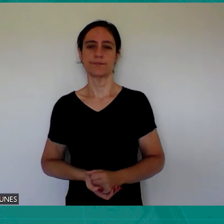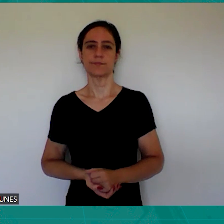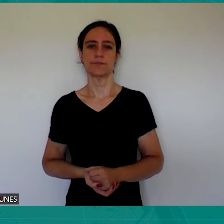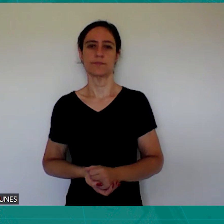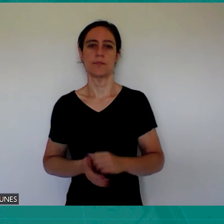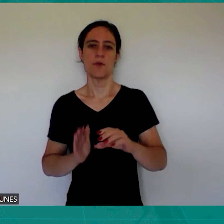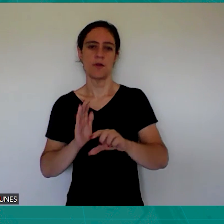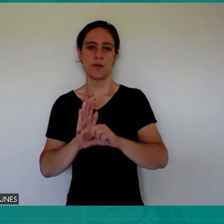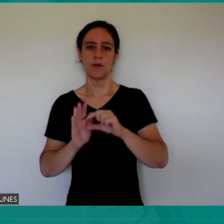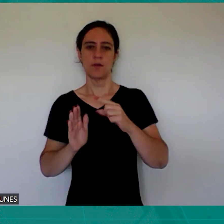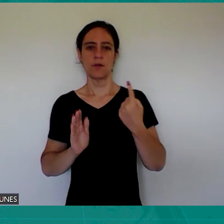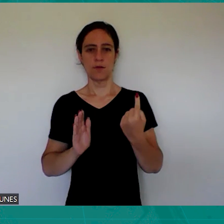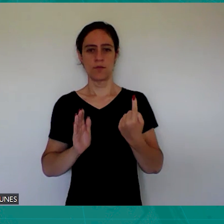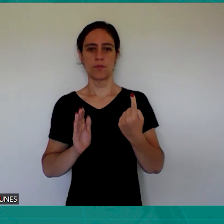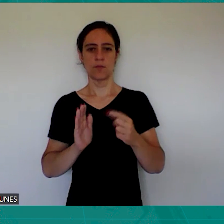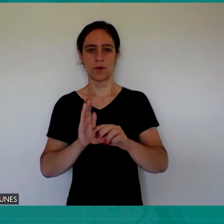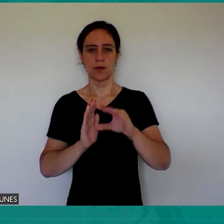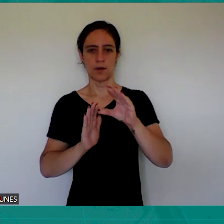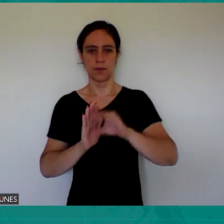do capítulo 14.